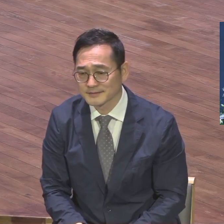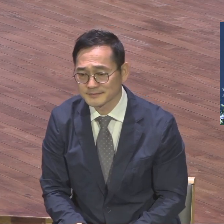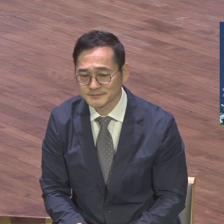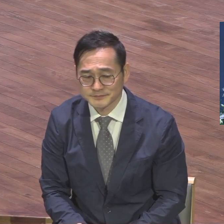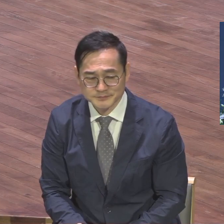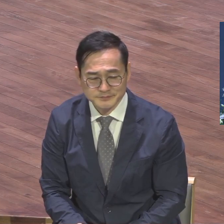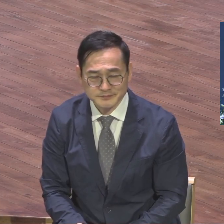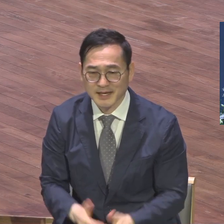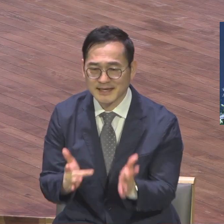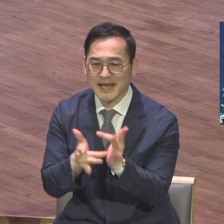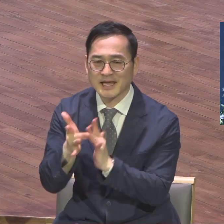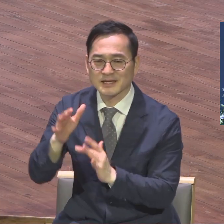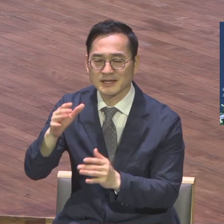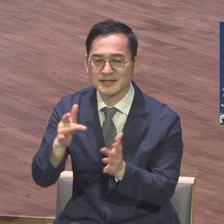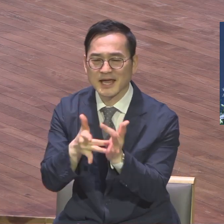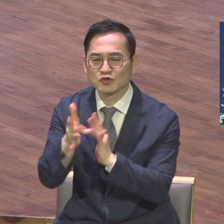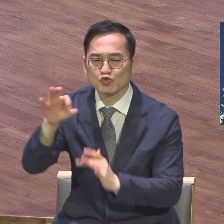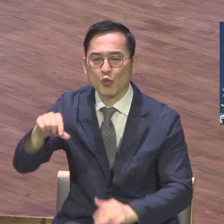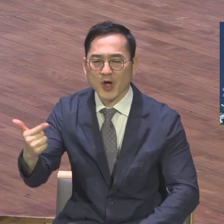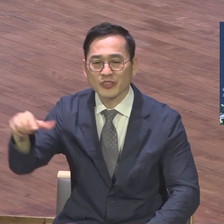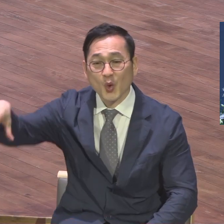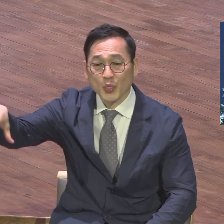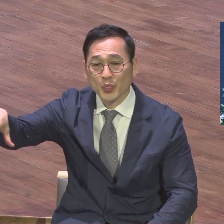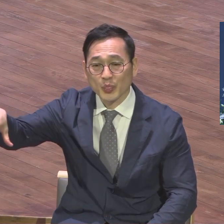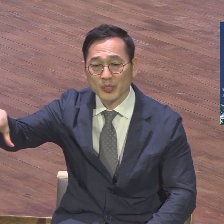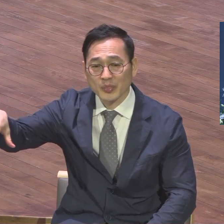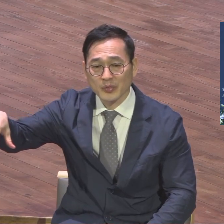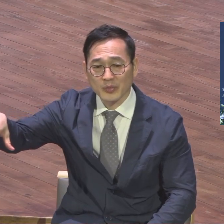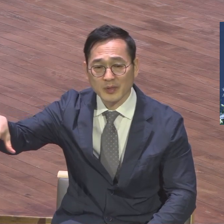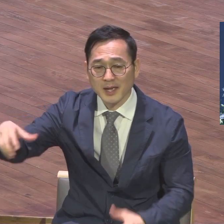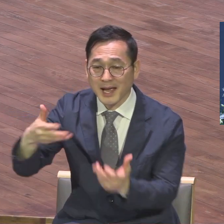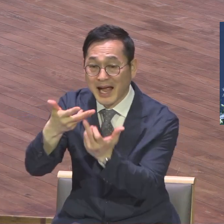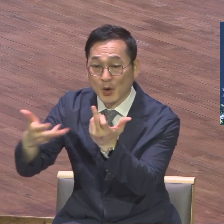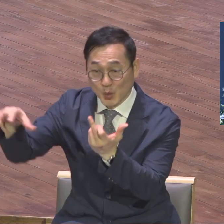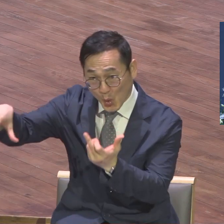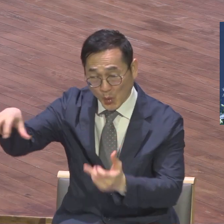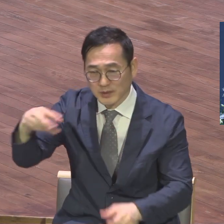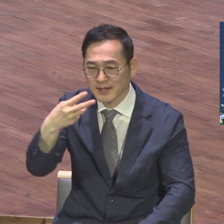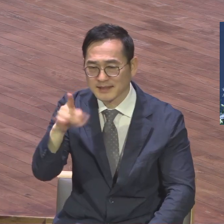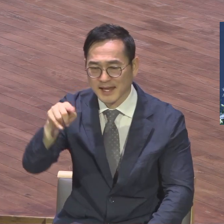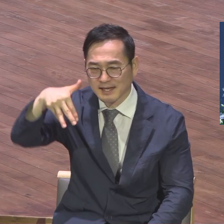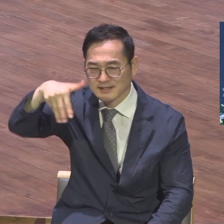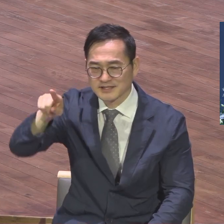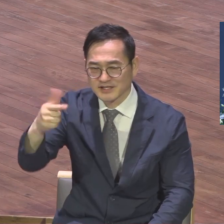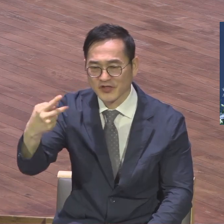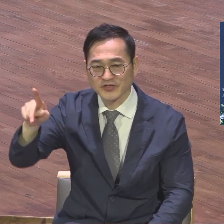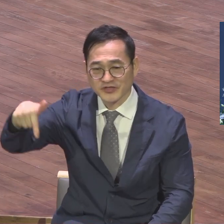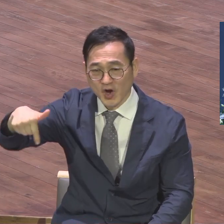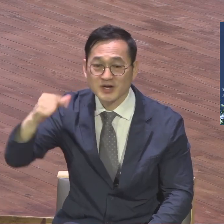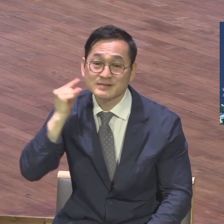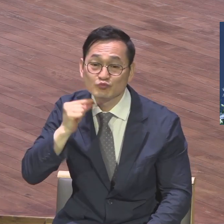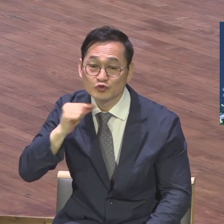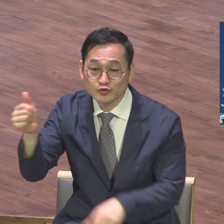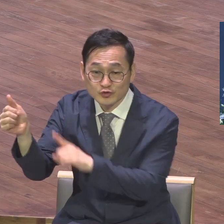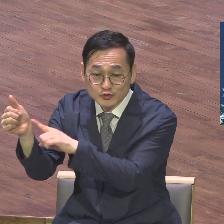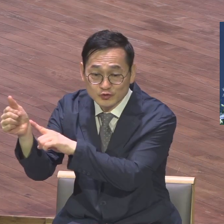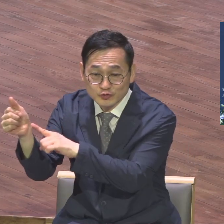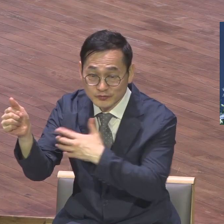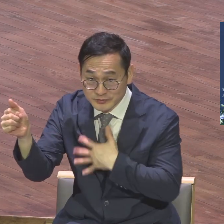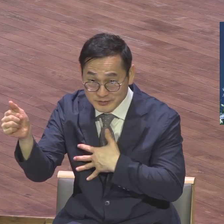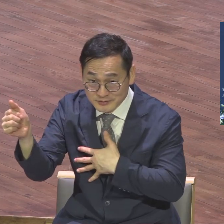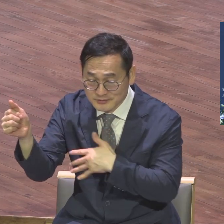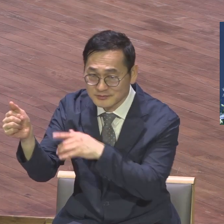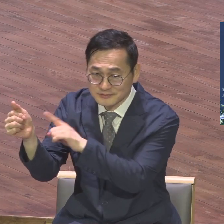예수원이라고 제가 한번 다녀온 적이 있는데 대천덕 신부 강원도 있죠. 이런 말을 이분이 했어요. 교회 안에서 성동